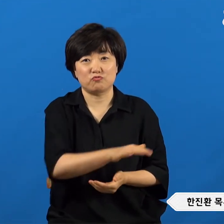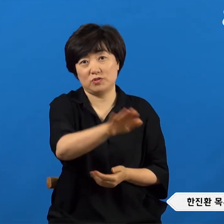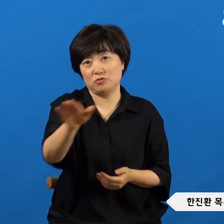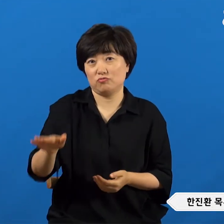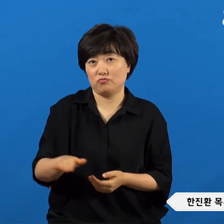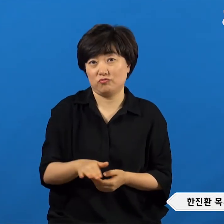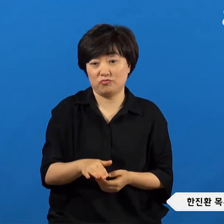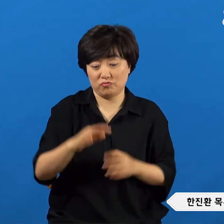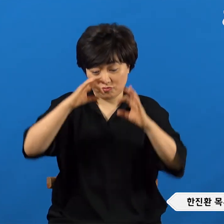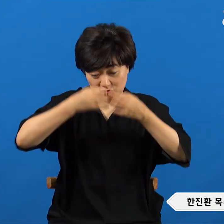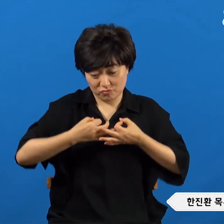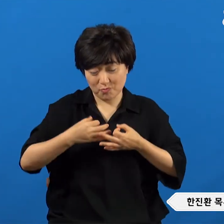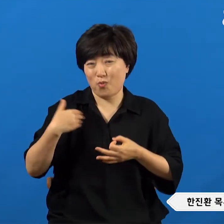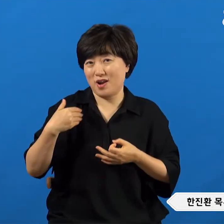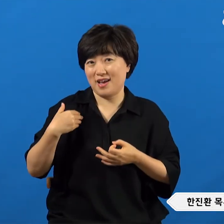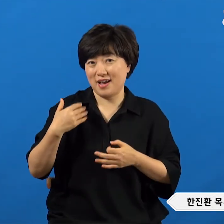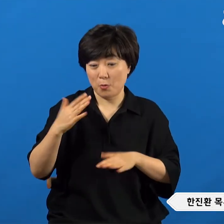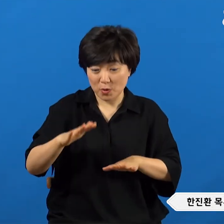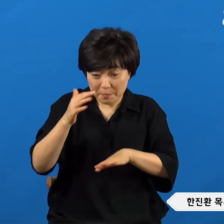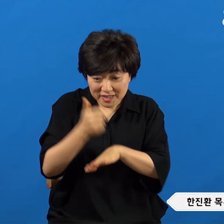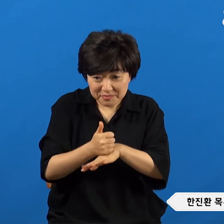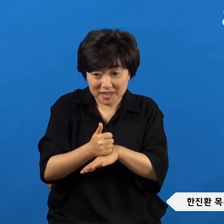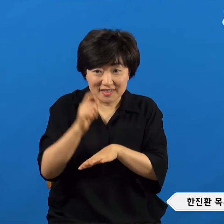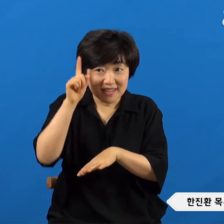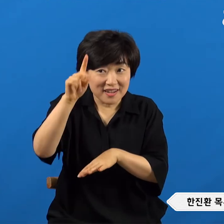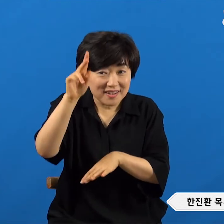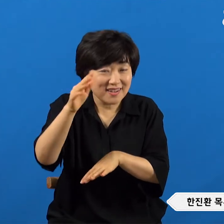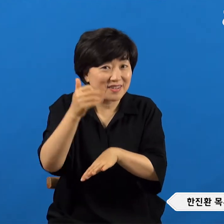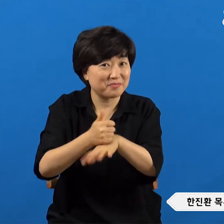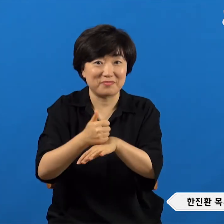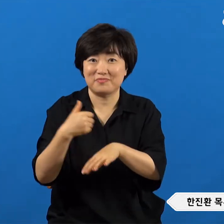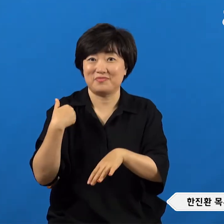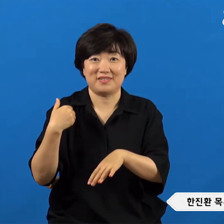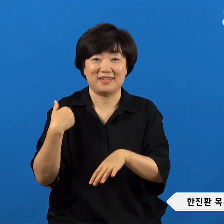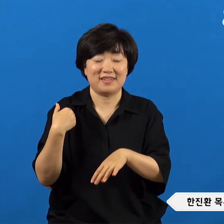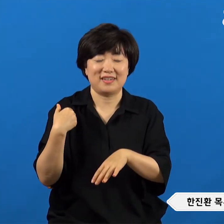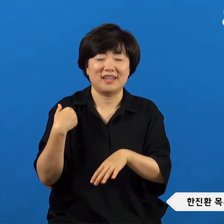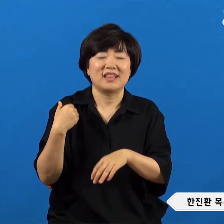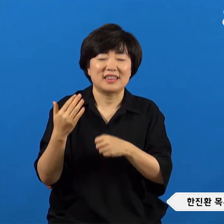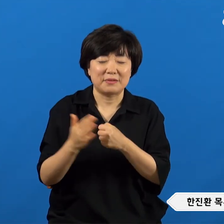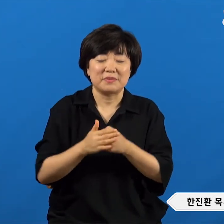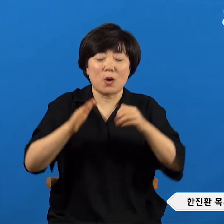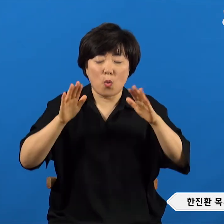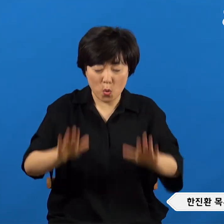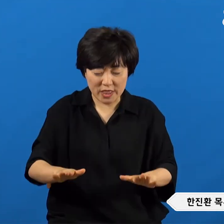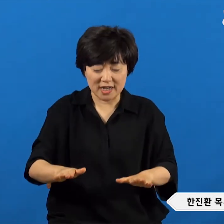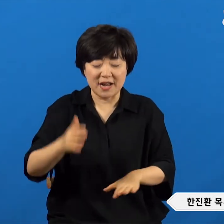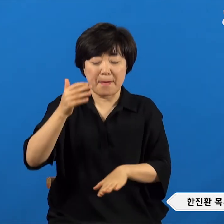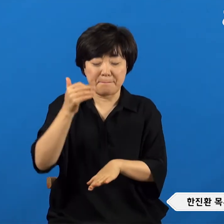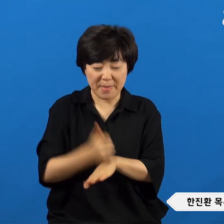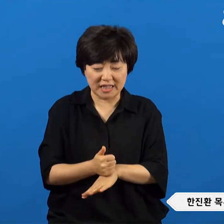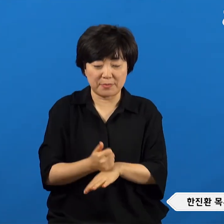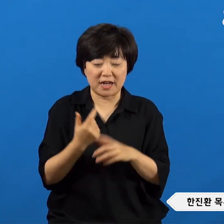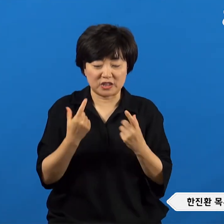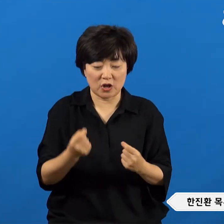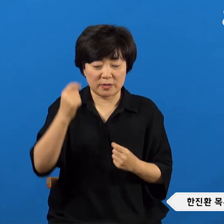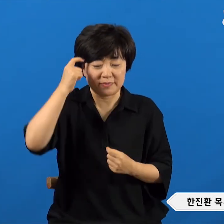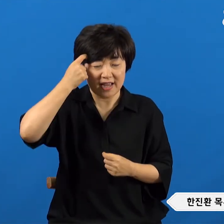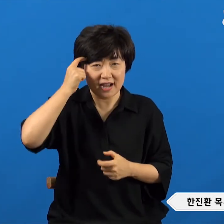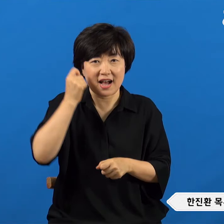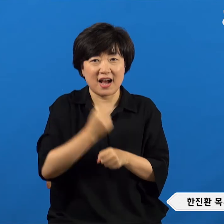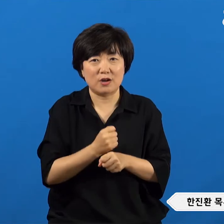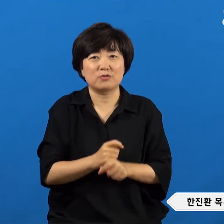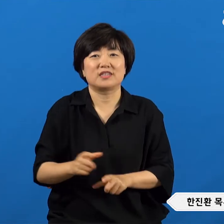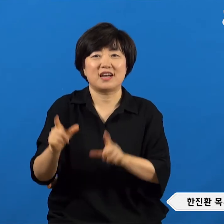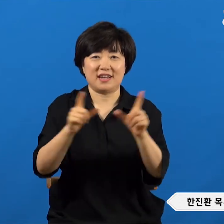우리도 모르지요. 그래서 하루하루를 마지막 날인 것처럼 종말의식을 가지고 살아야